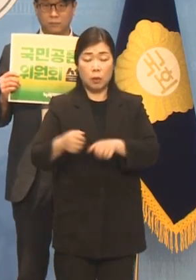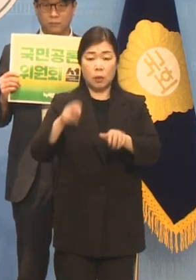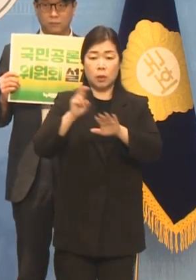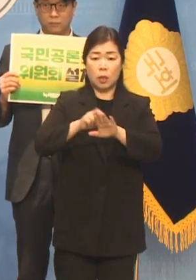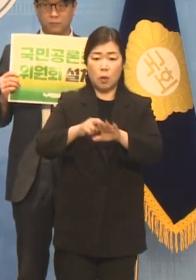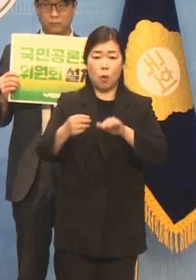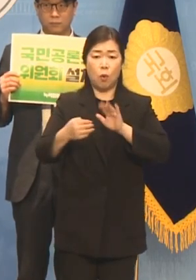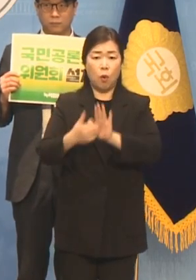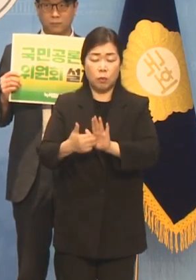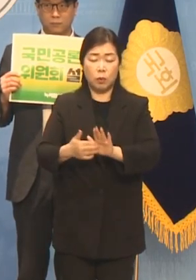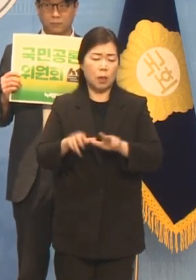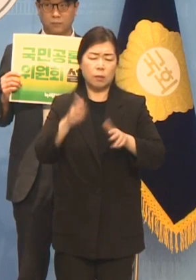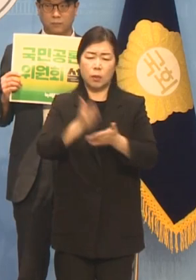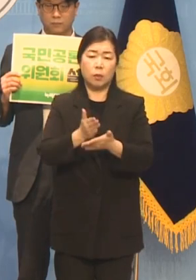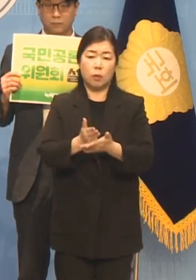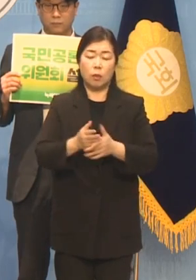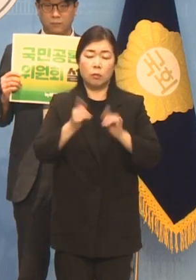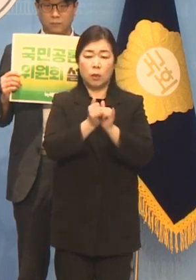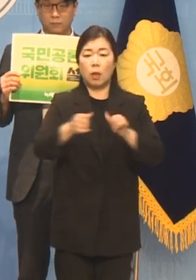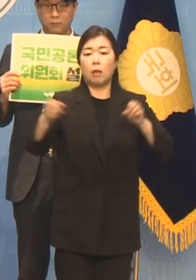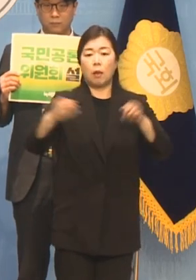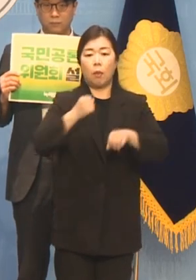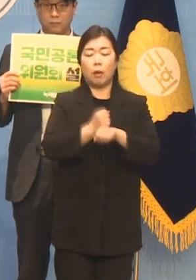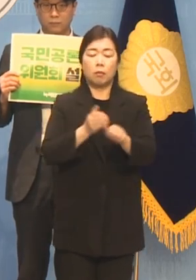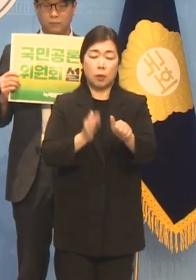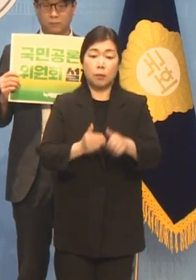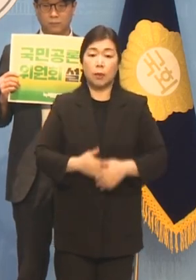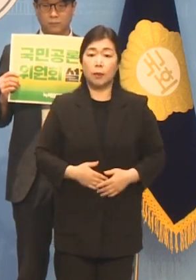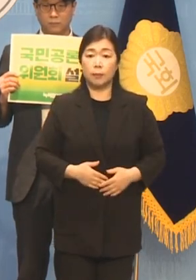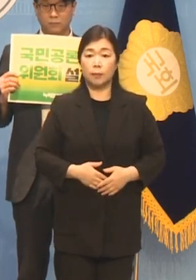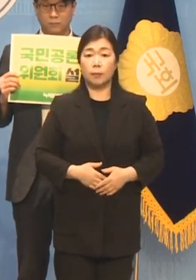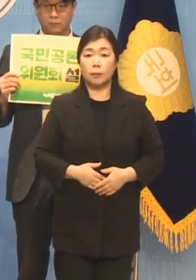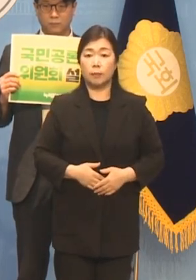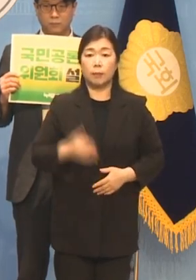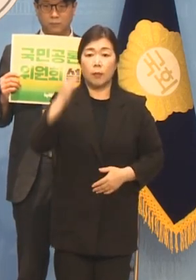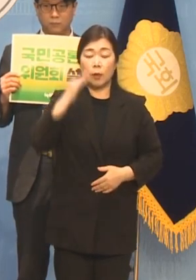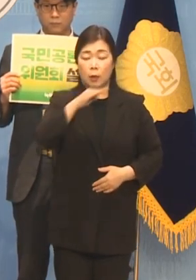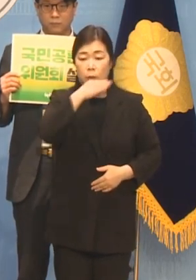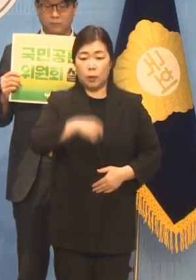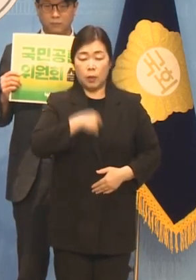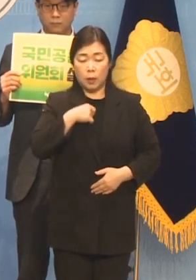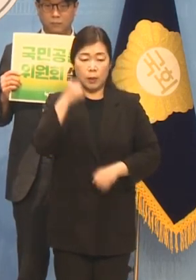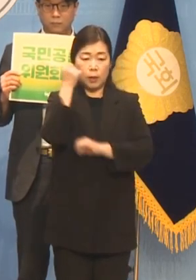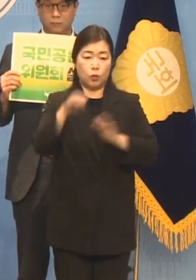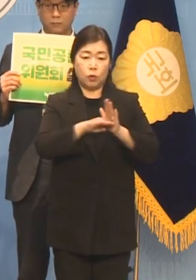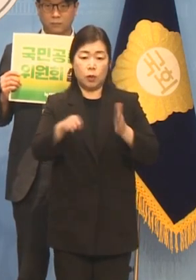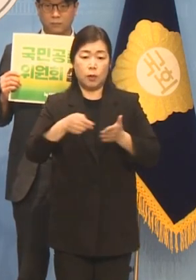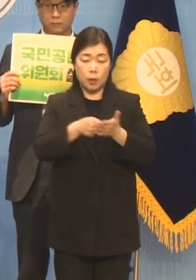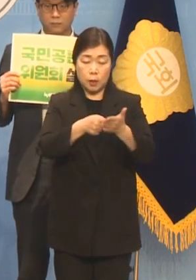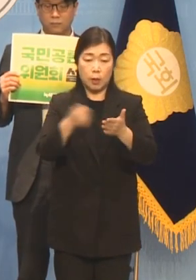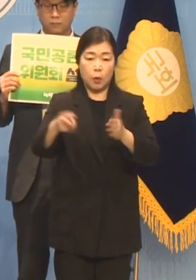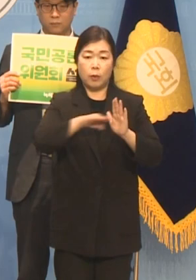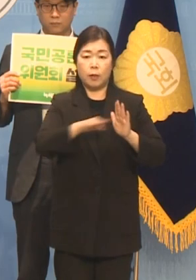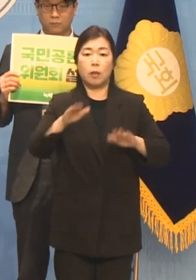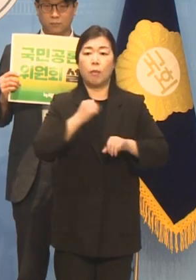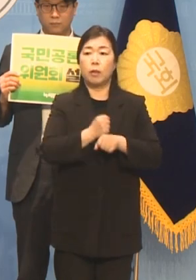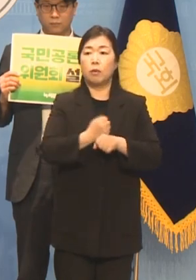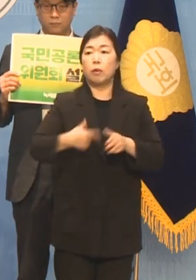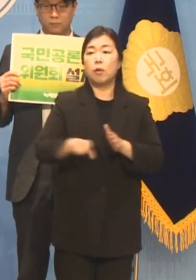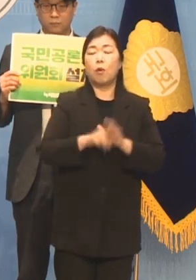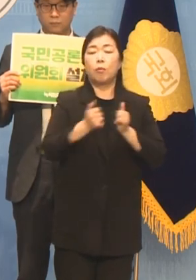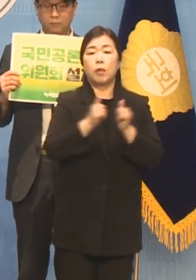당장 중단하고 국민과의 대화에 나서십시오. 녹색정의당은 기준 제시와 대책 마련을 위해